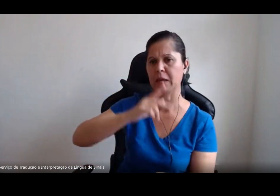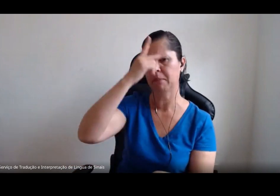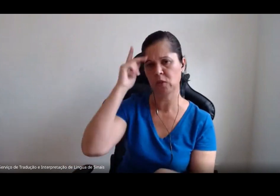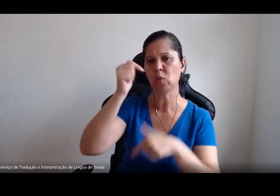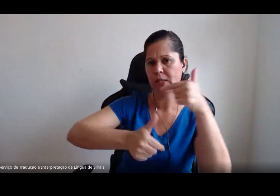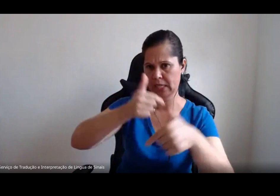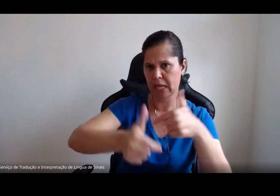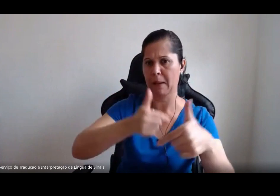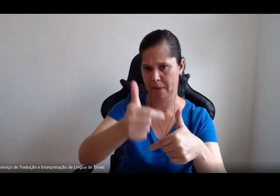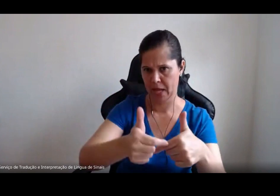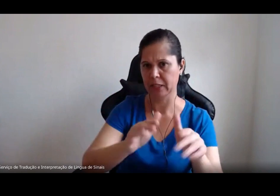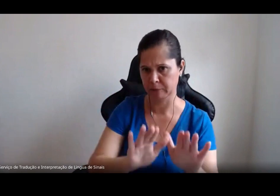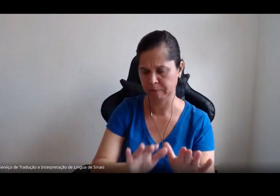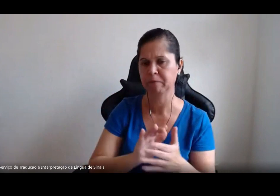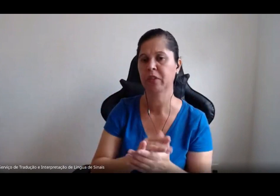Elvira Arnoux.